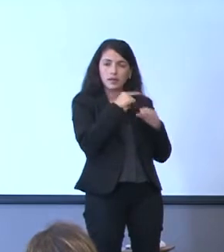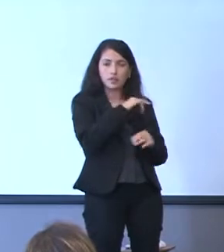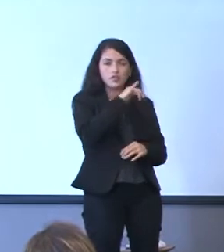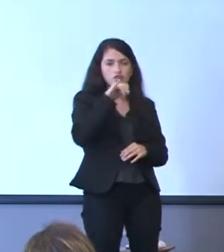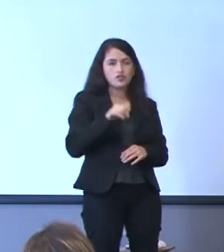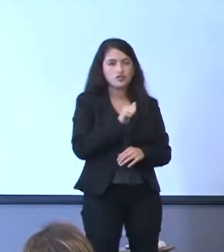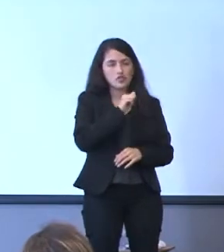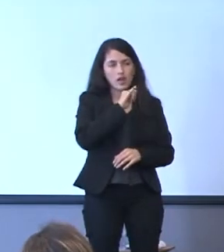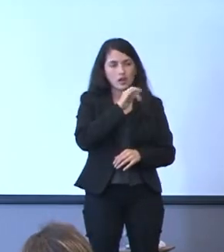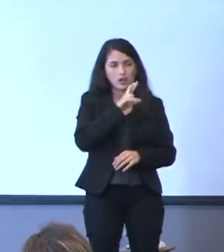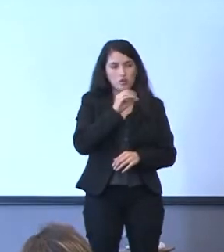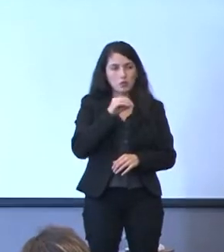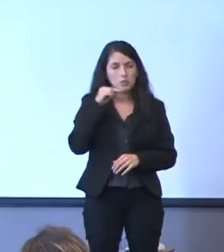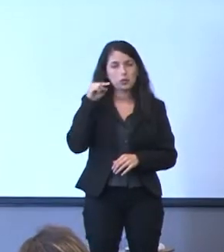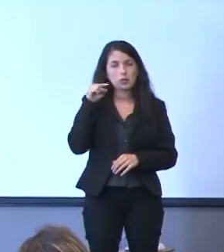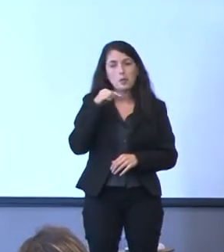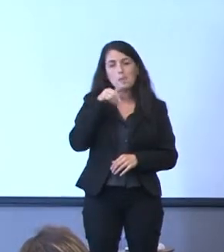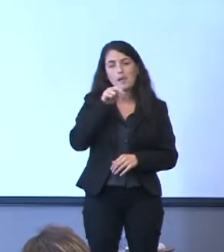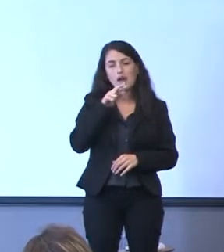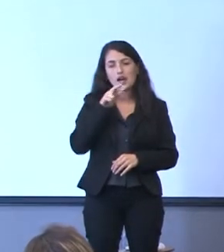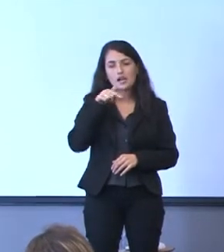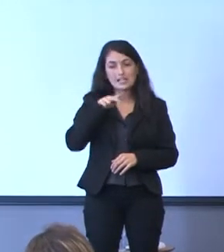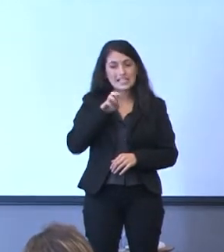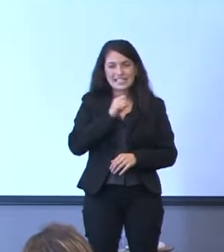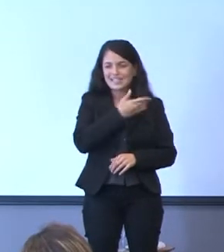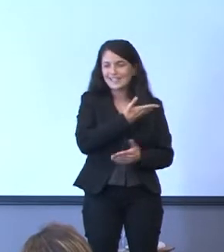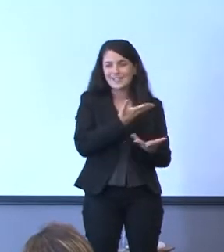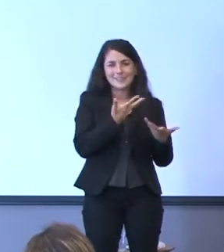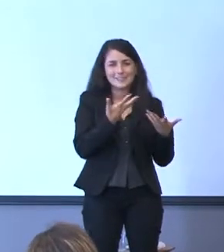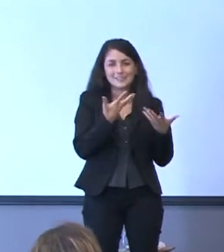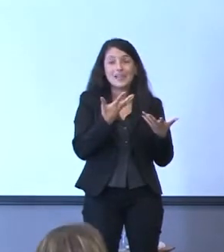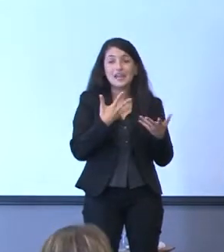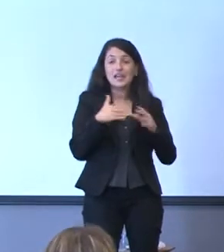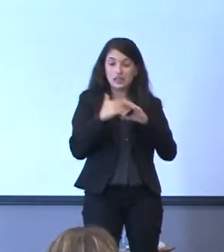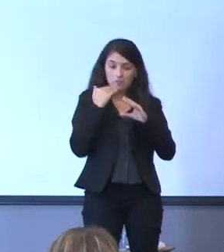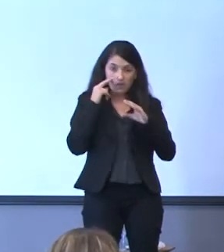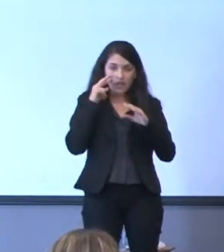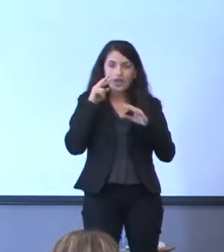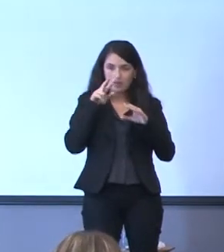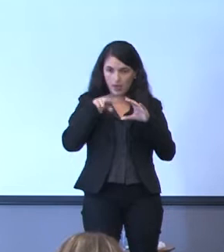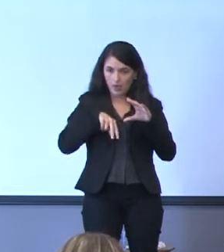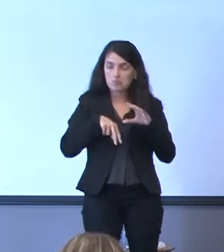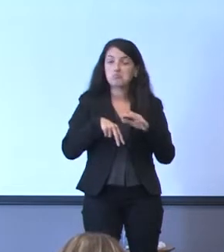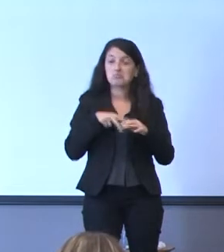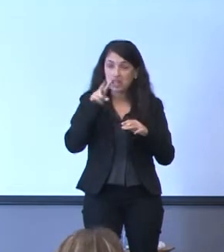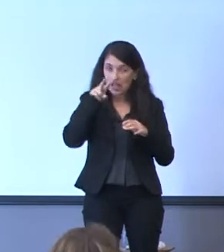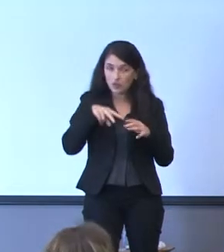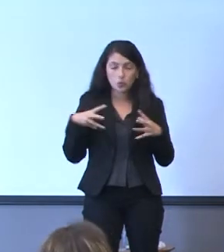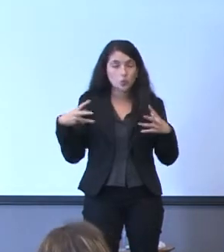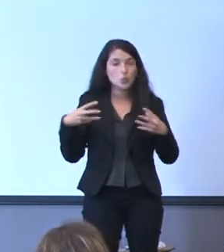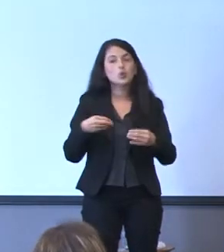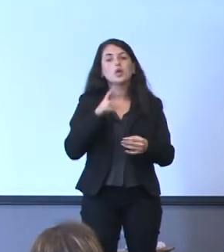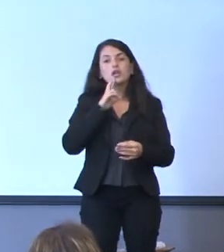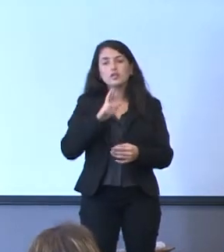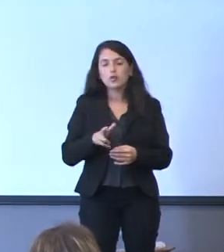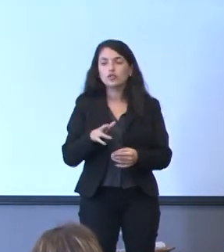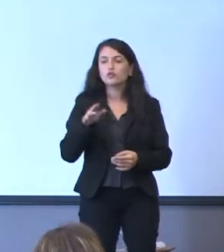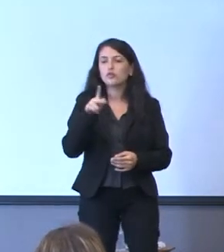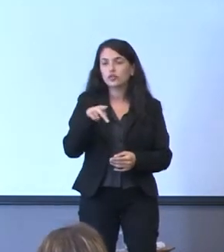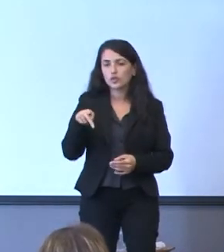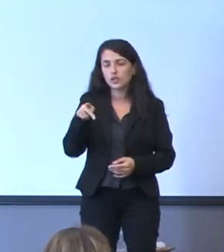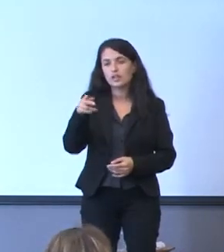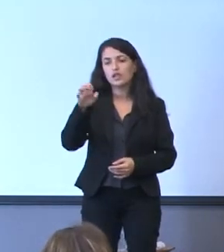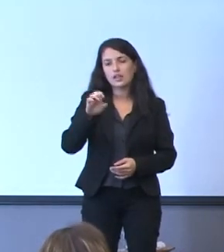Jairo Marques, Folha de São Paulo, o e-mail dele, esse cara, ele recebe, ele lê tudo isso. A professora Eda está